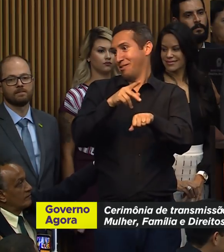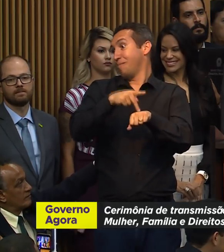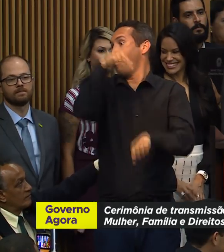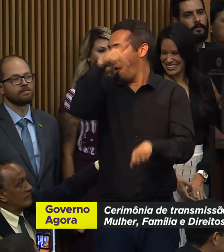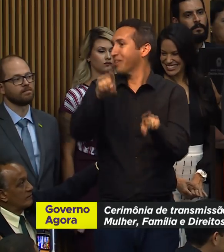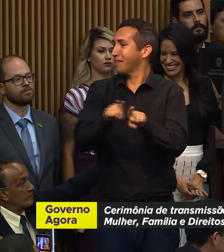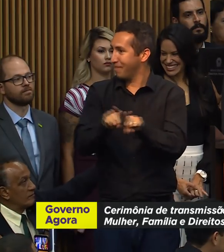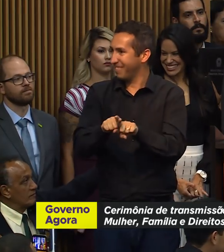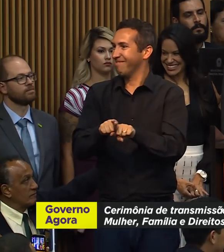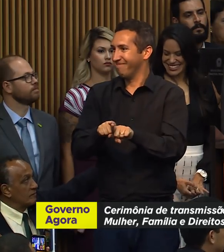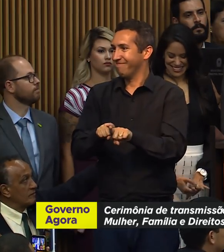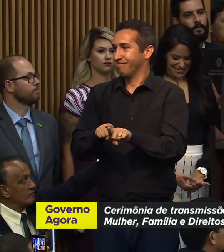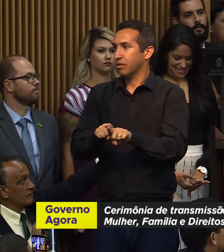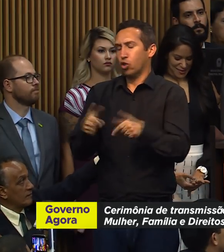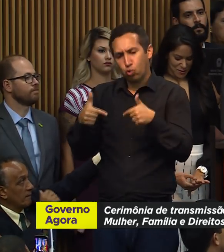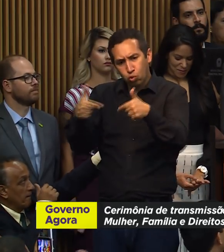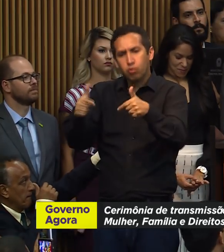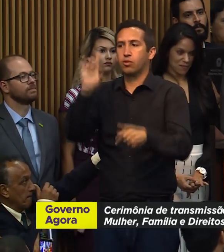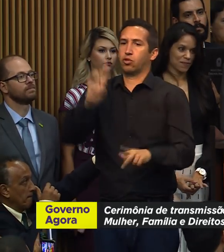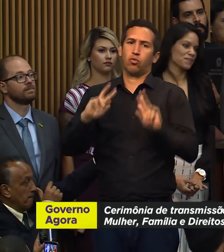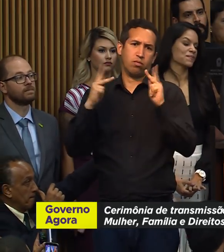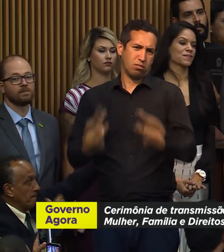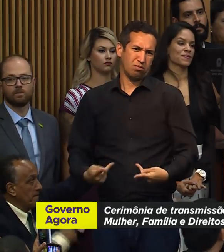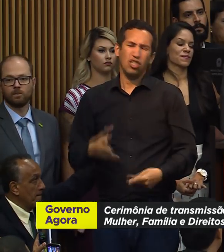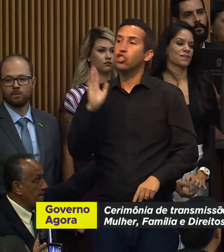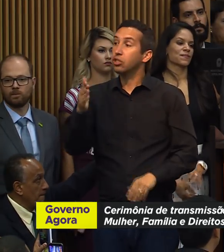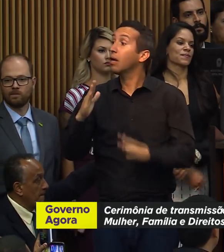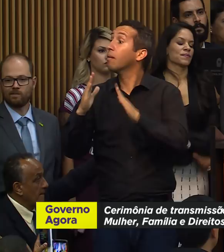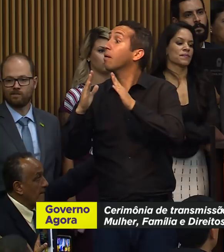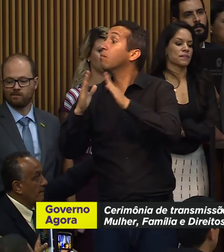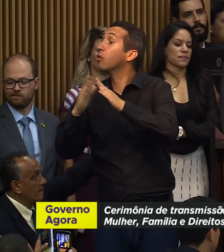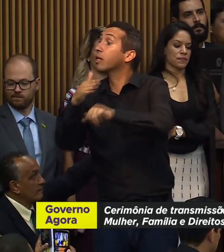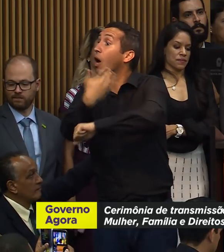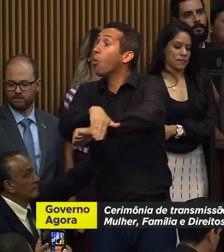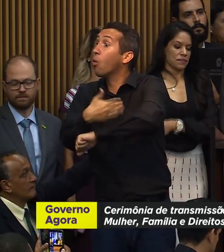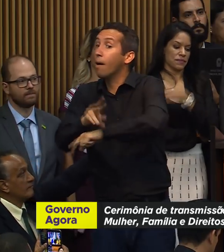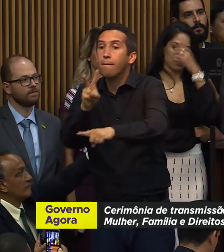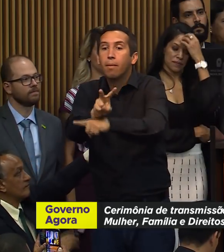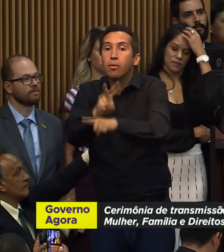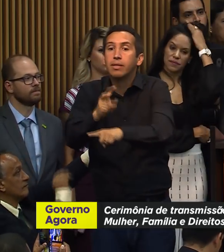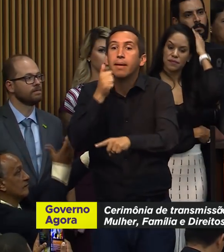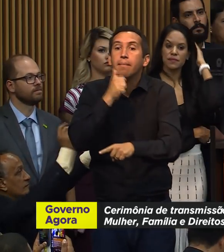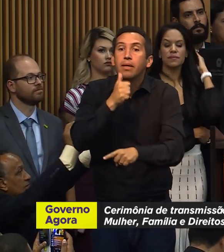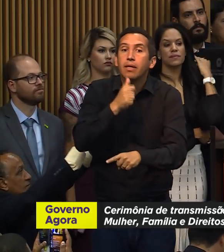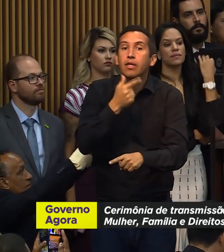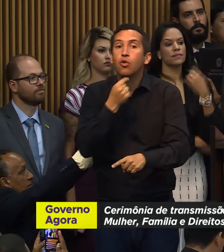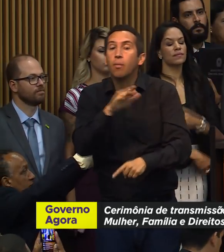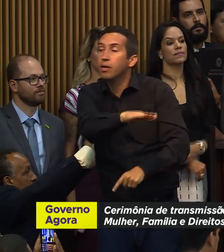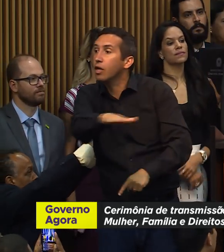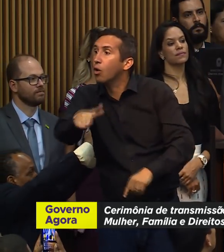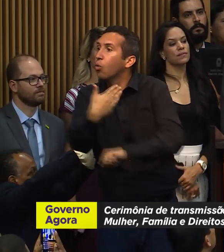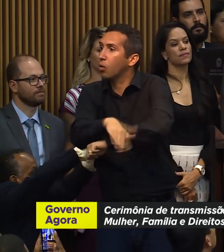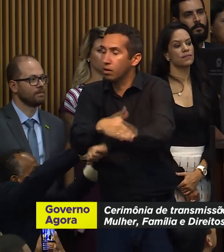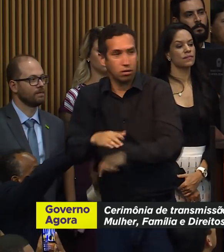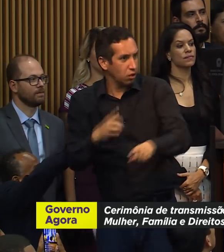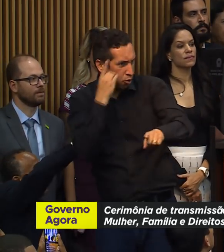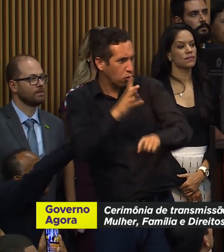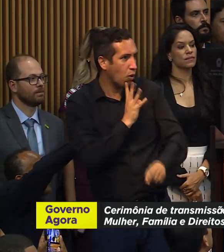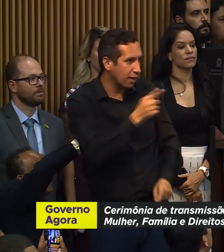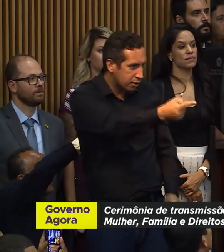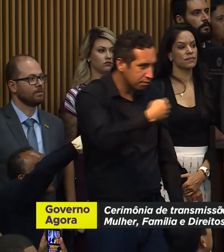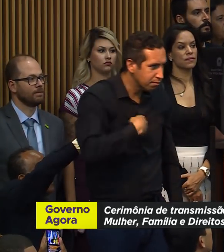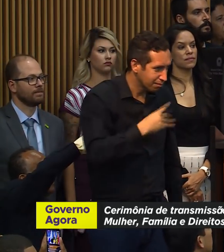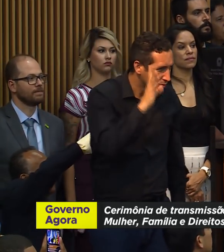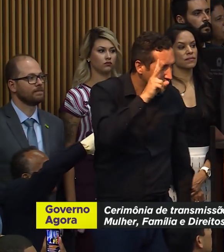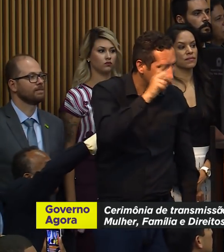30 anos na luta pelos direitos humanos. Já dormi na rua para proteger meninas e meninos de rua. Tem um deputado ali que me